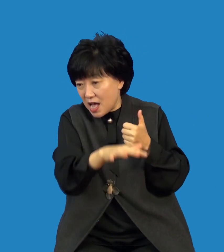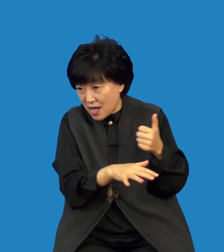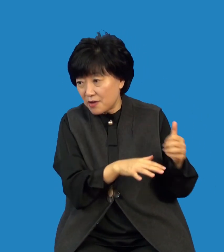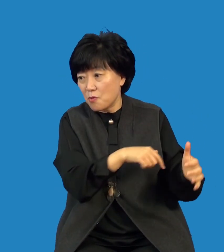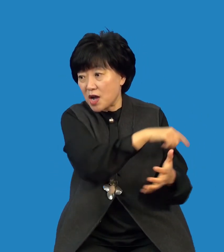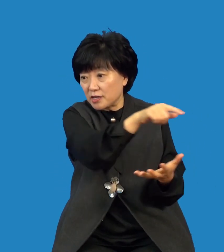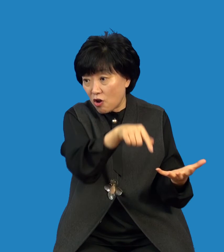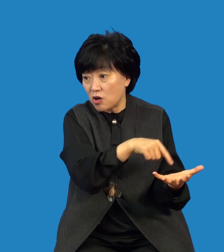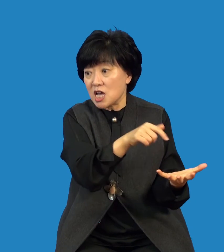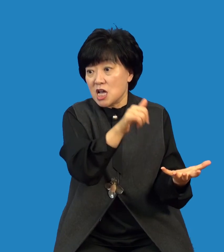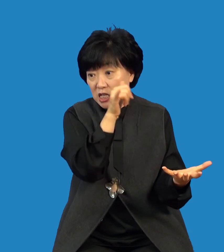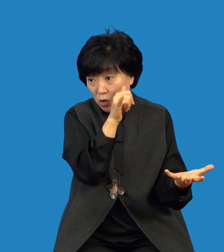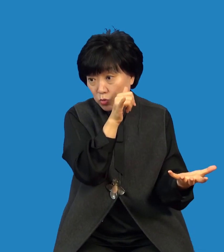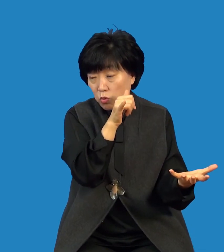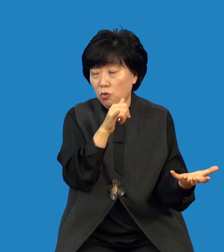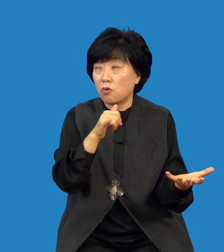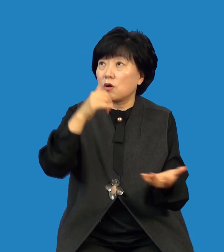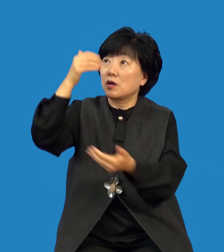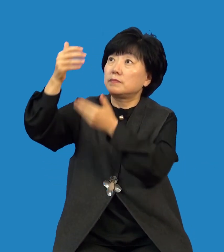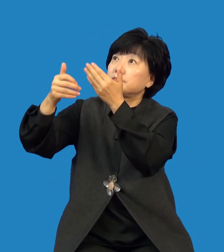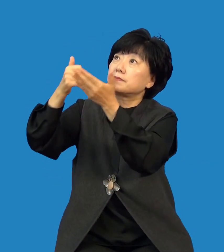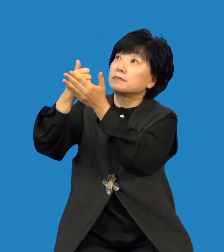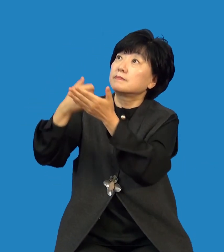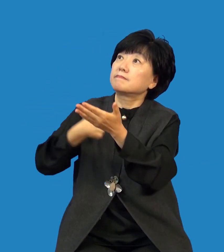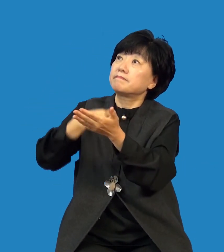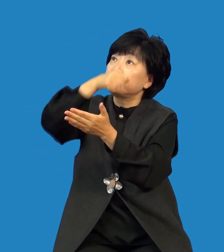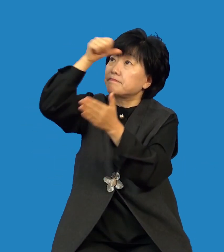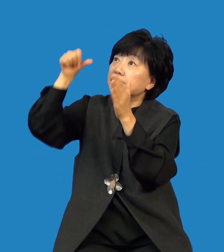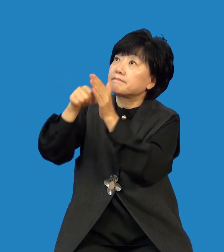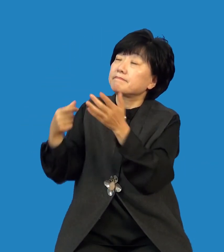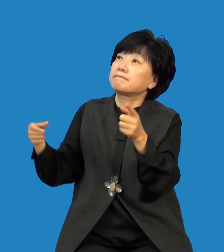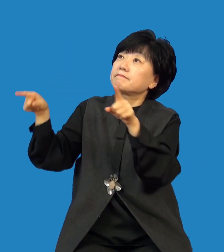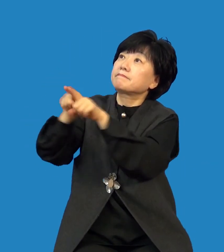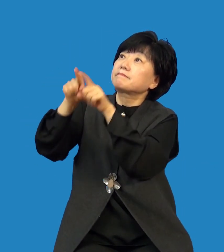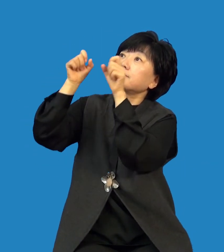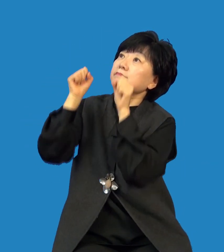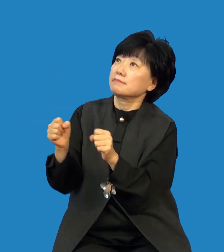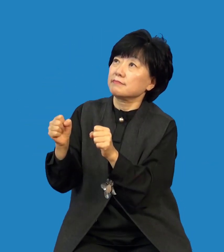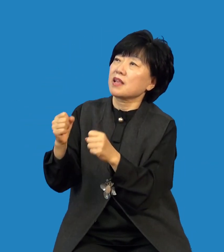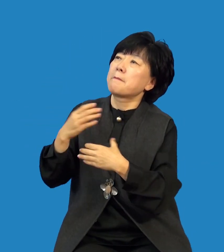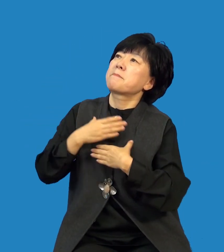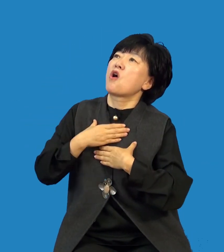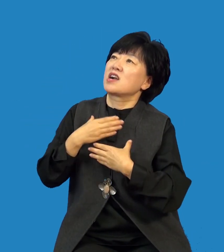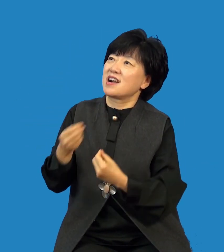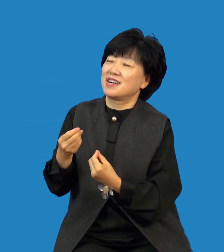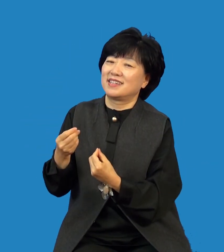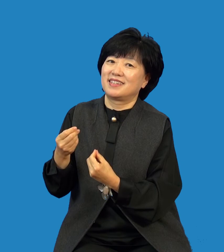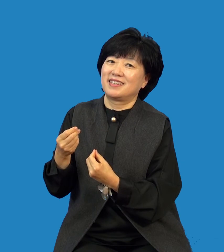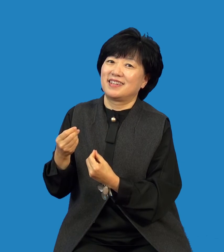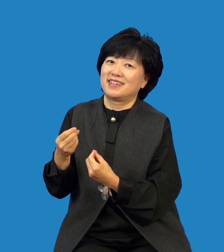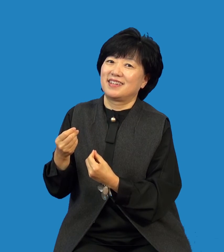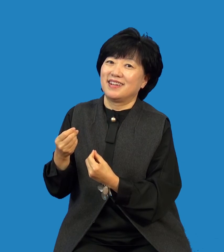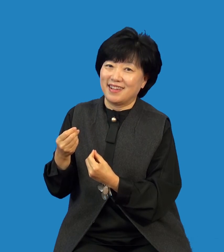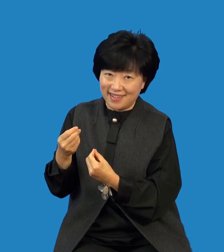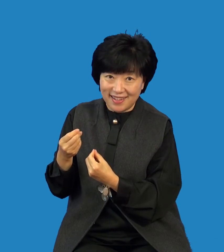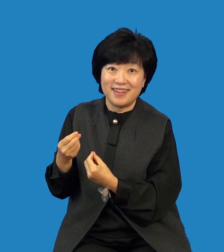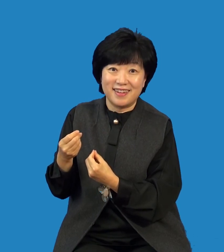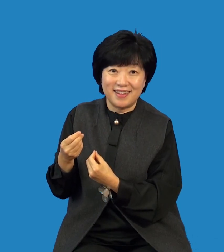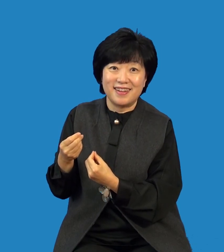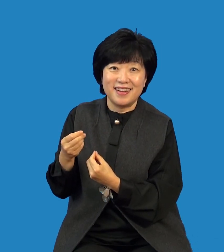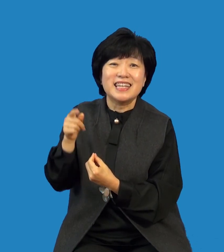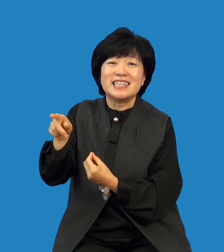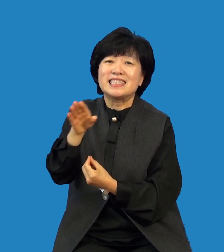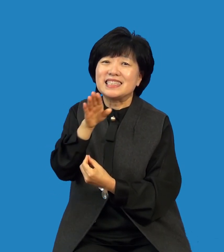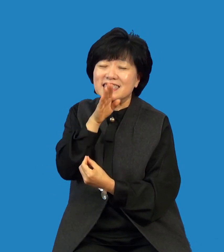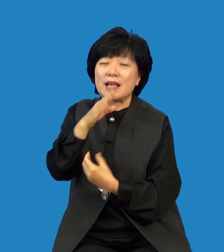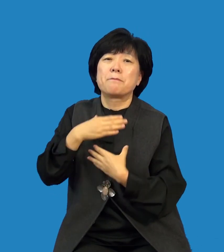환경이 나를 어렵게 해가지고 힘든 것도 아니구나. 내 인생에 평안이 없다면 이유는 하나였구나. 하나님이 안 계셔서 그런 거구나. 제가